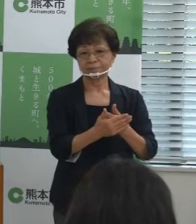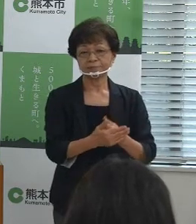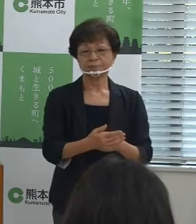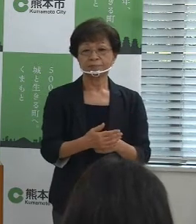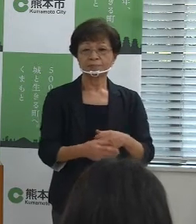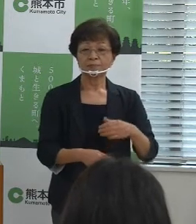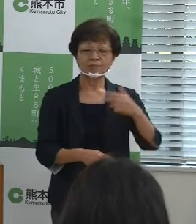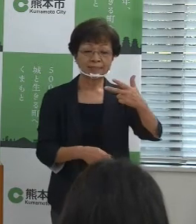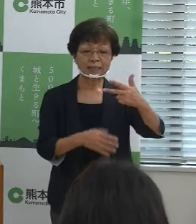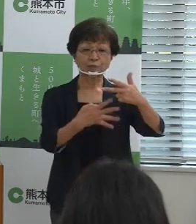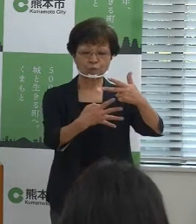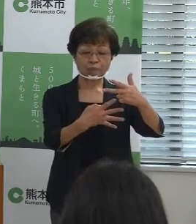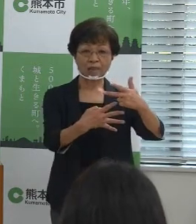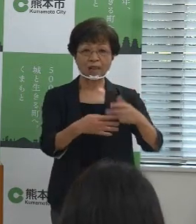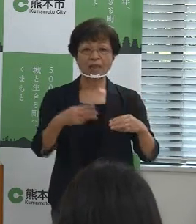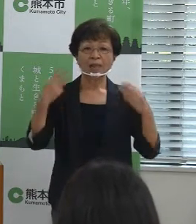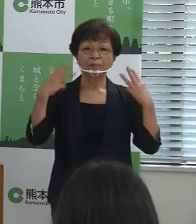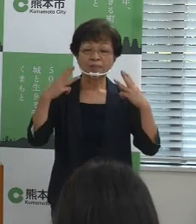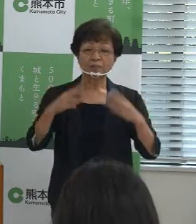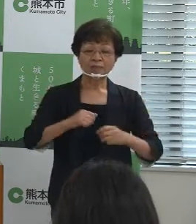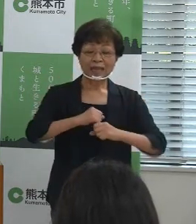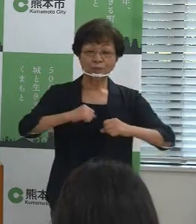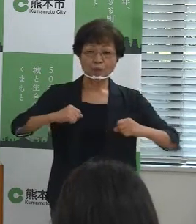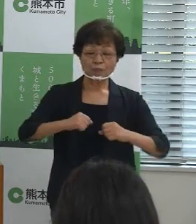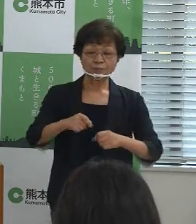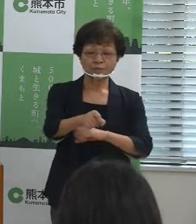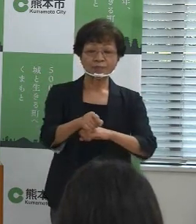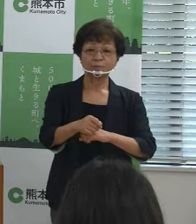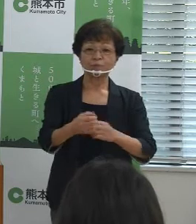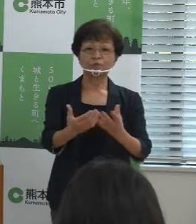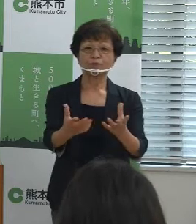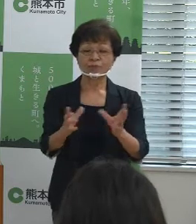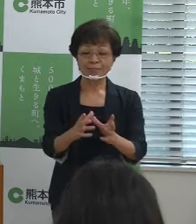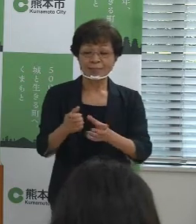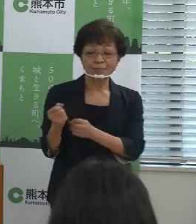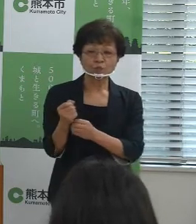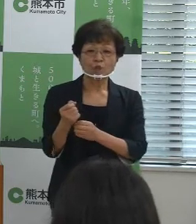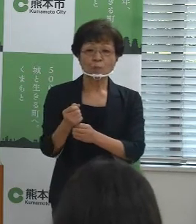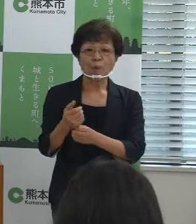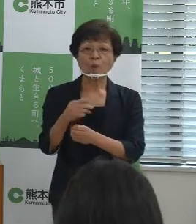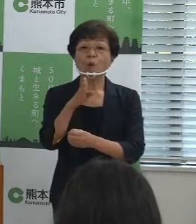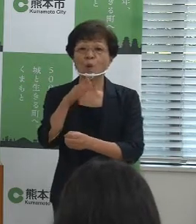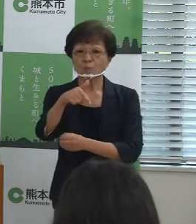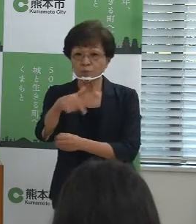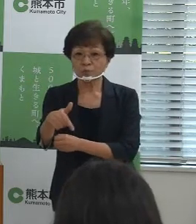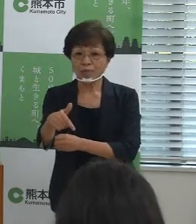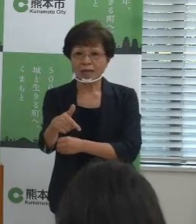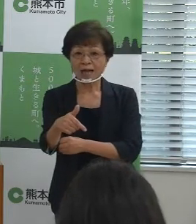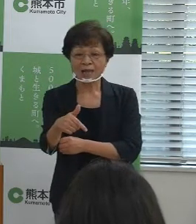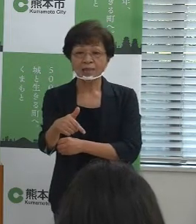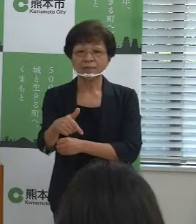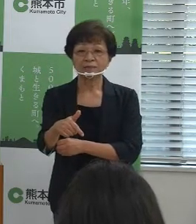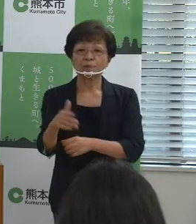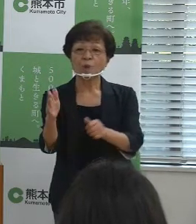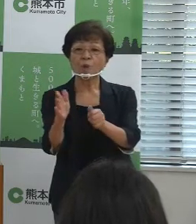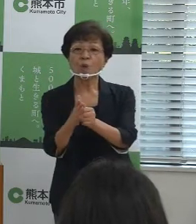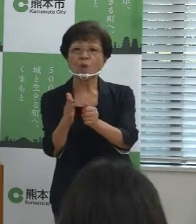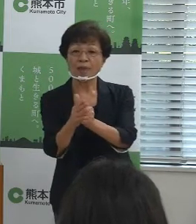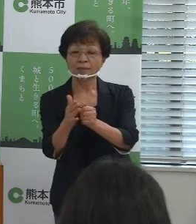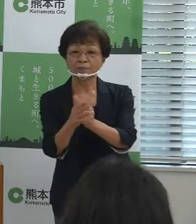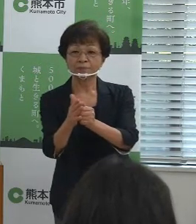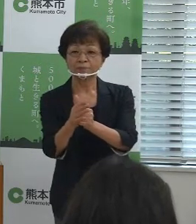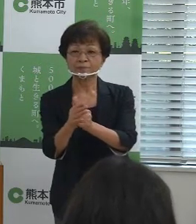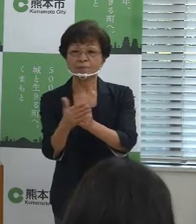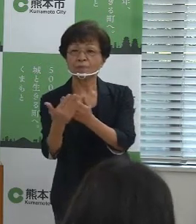4日に水俣芦北広域行政事務組合消防本部等から応援要請があり、昨